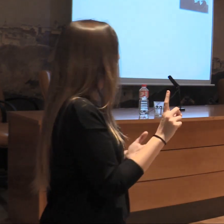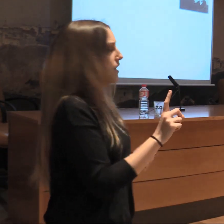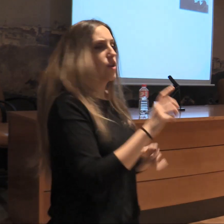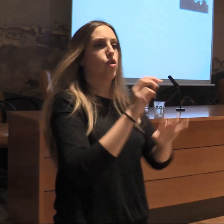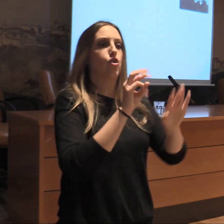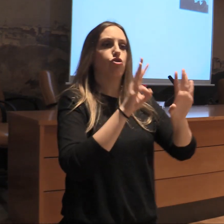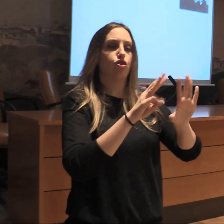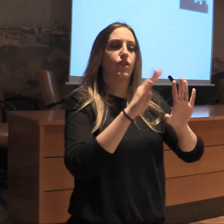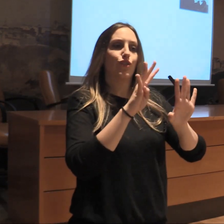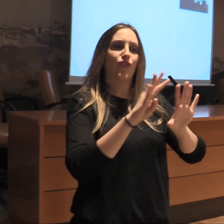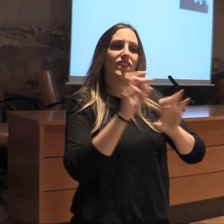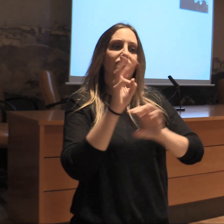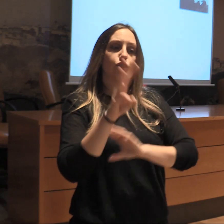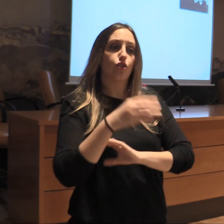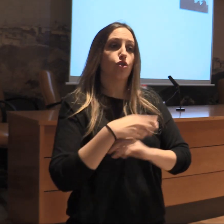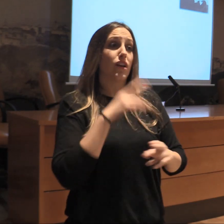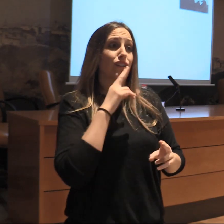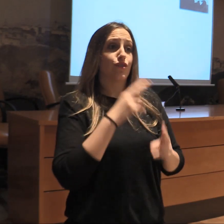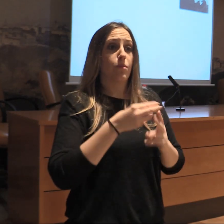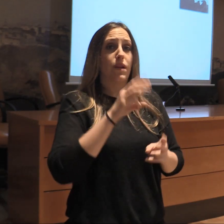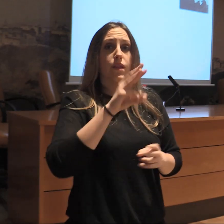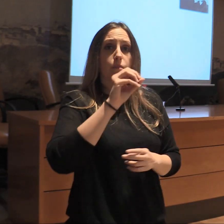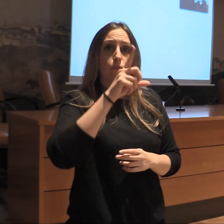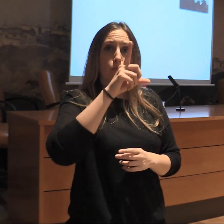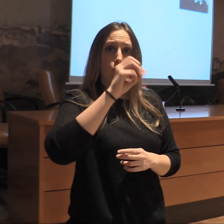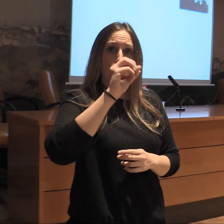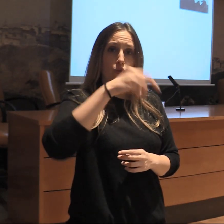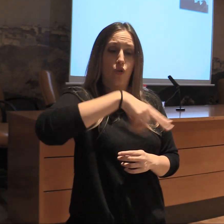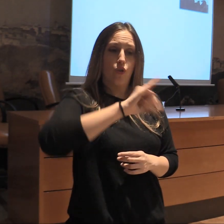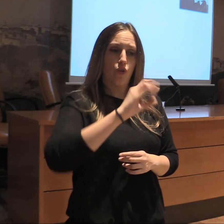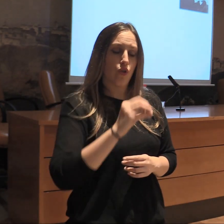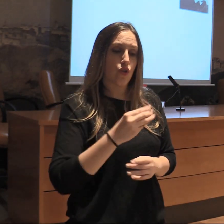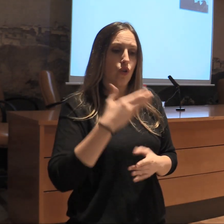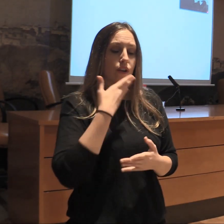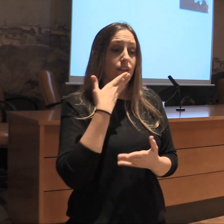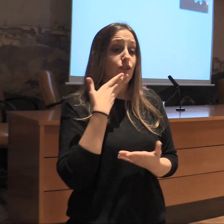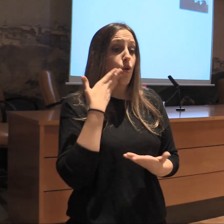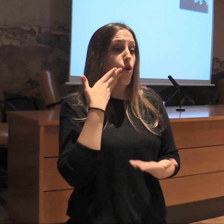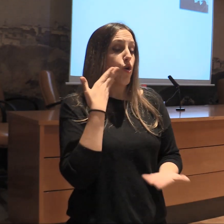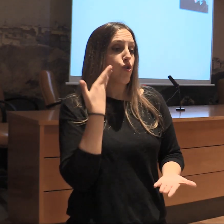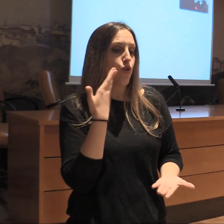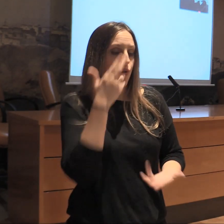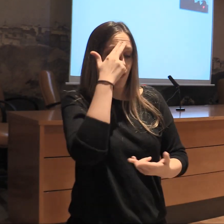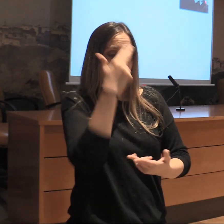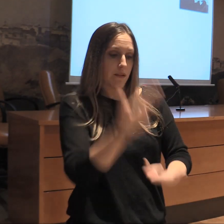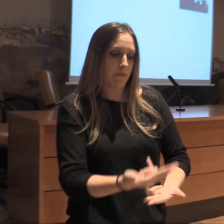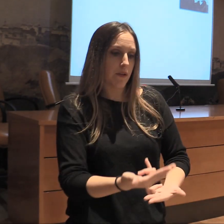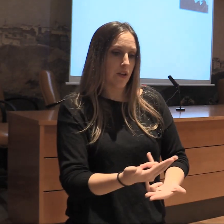y el nombre de polonio está dado en honor del país natal de